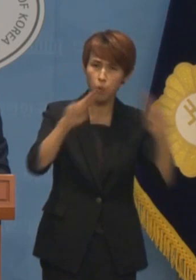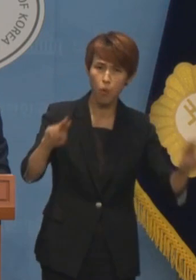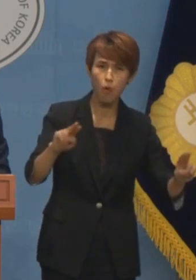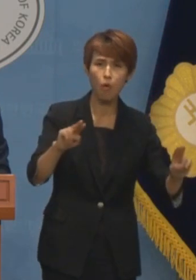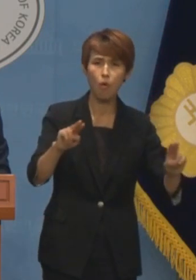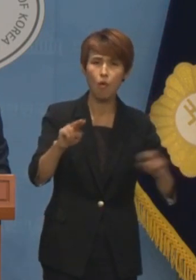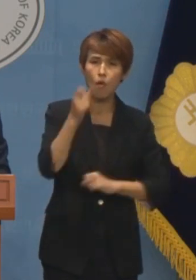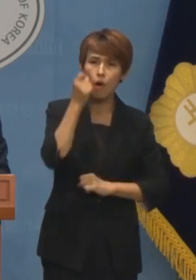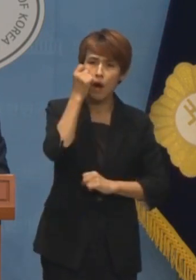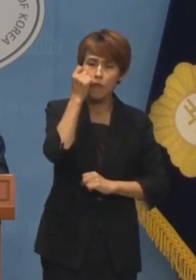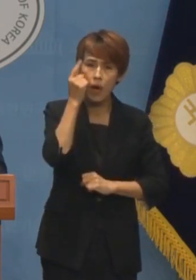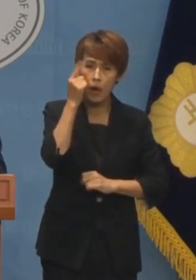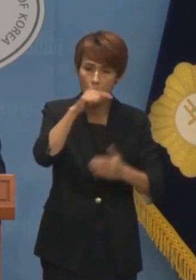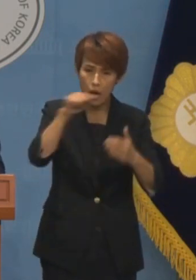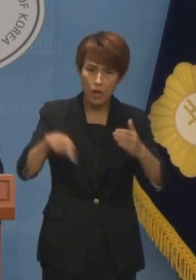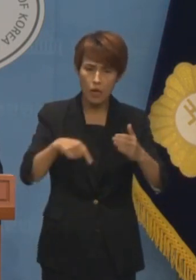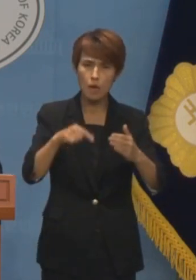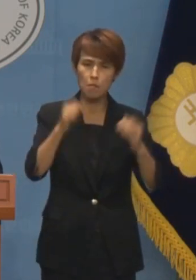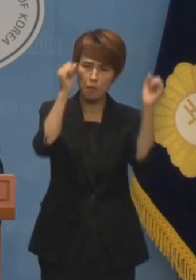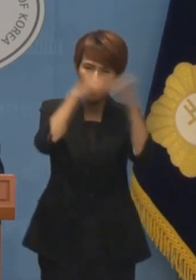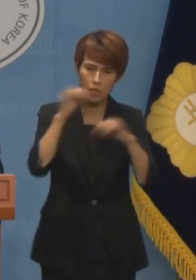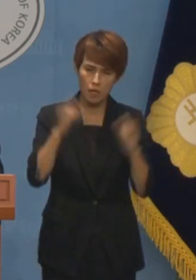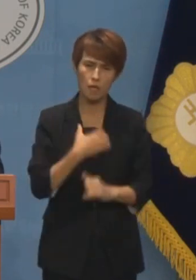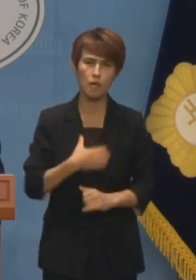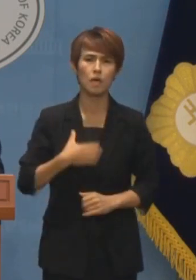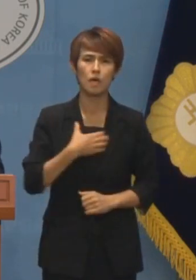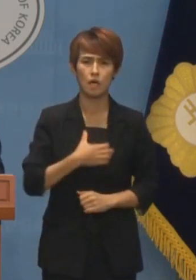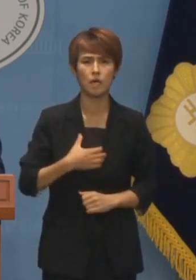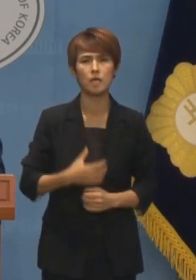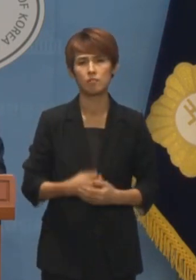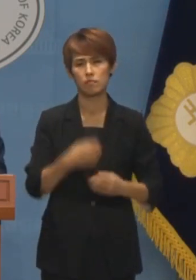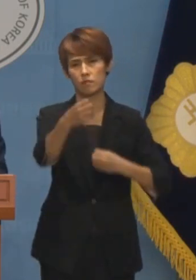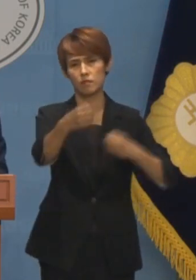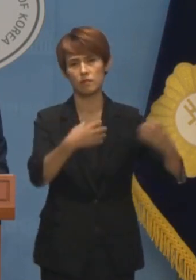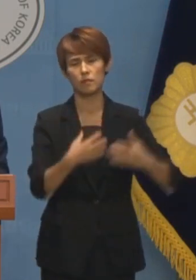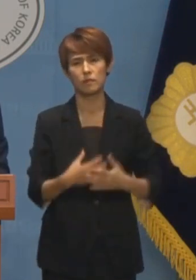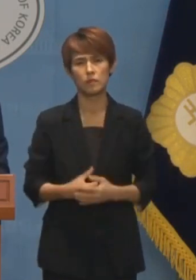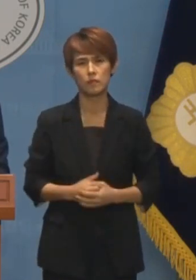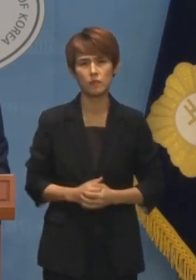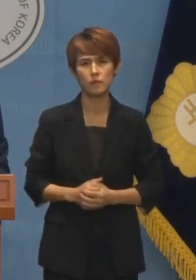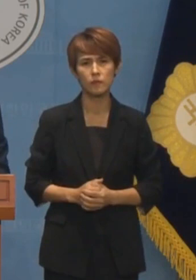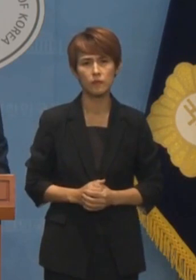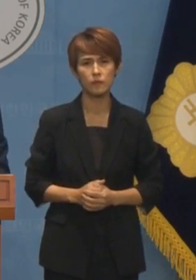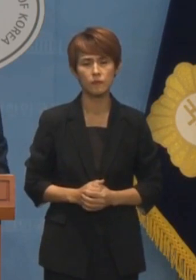한 달밖에 남지 않았다라고 피해업체 대표들은 이야기하고 있습니다.